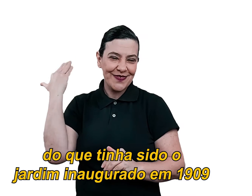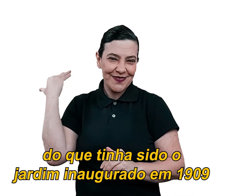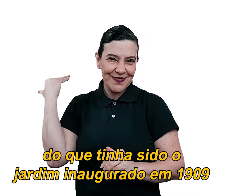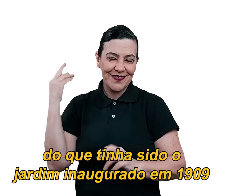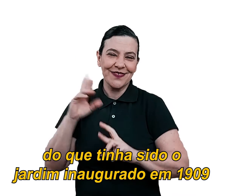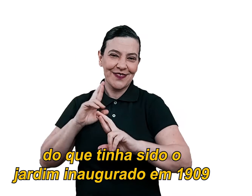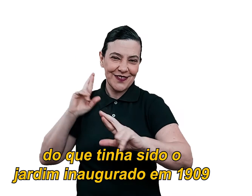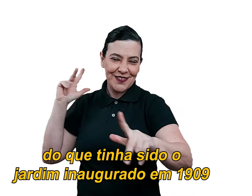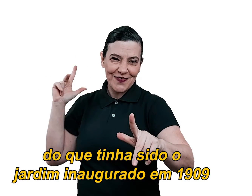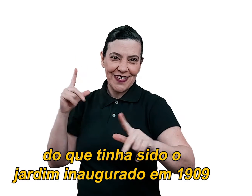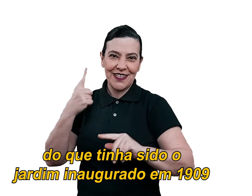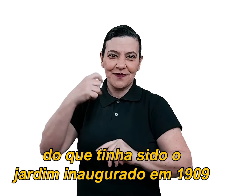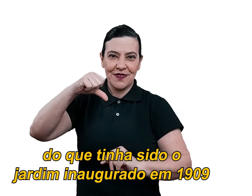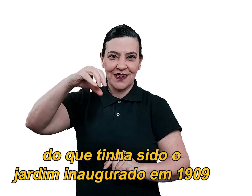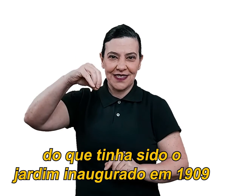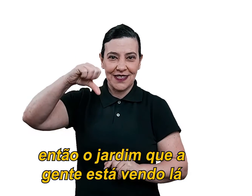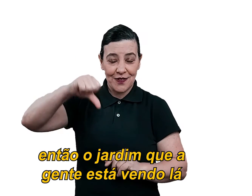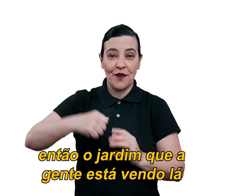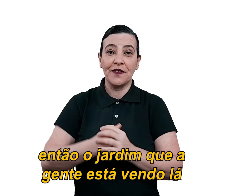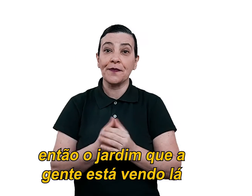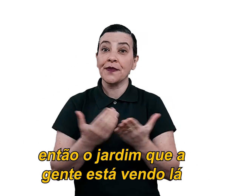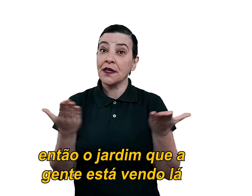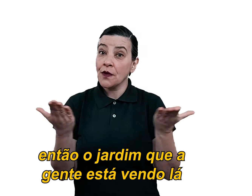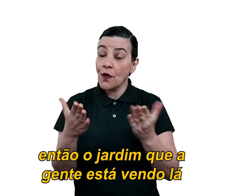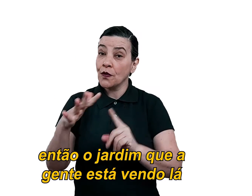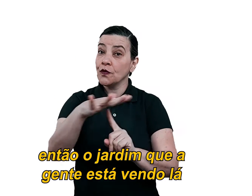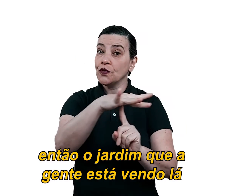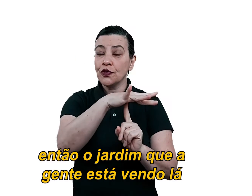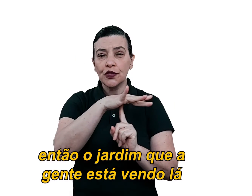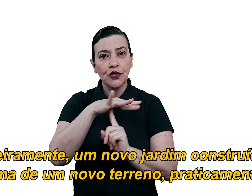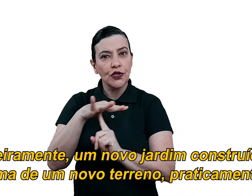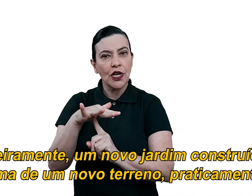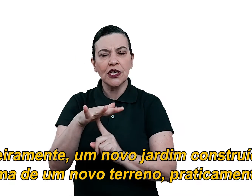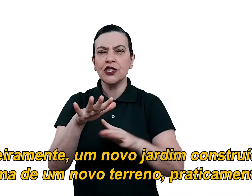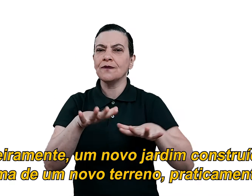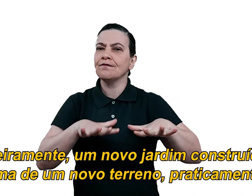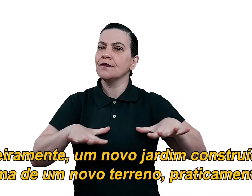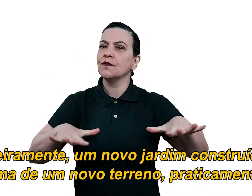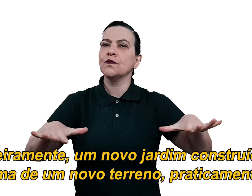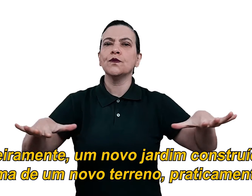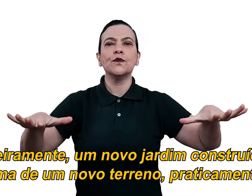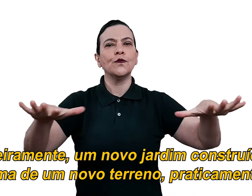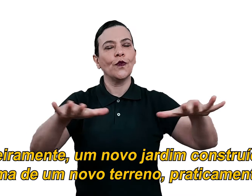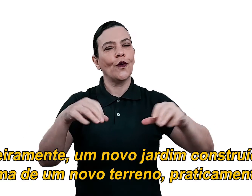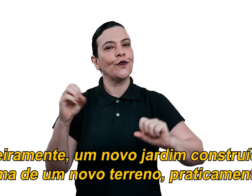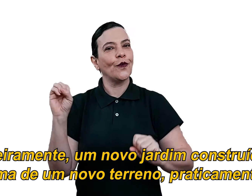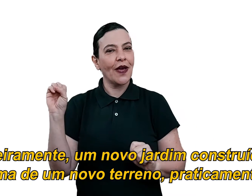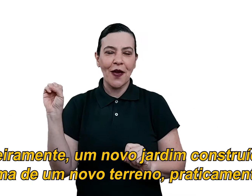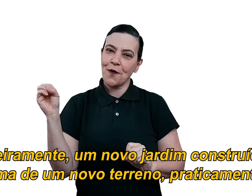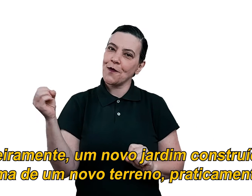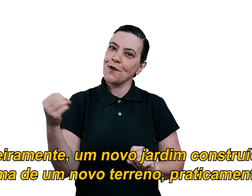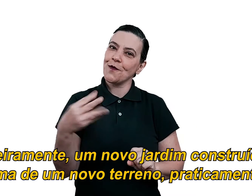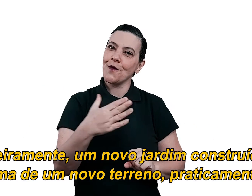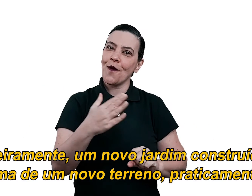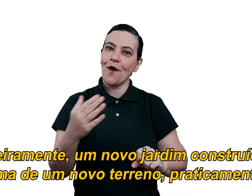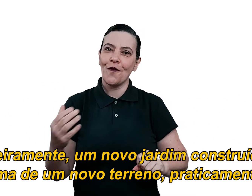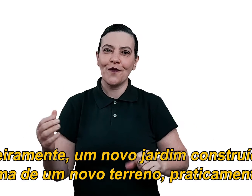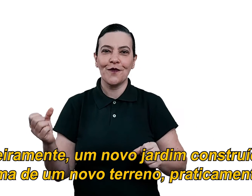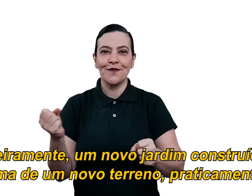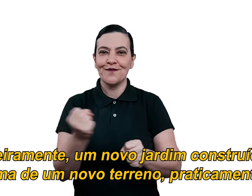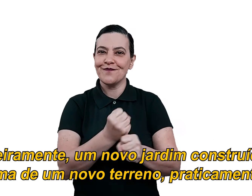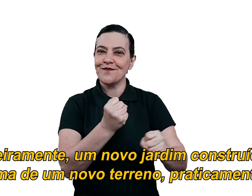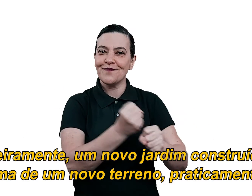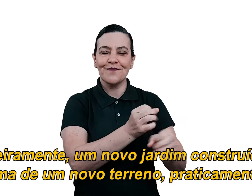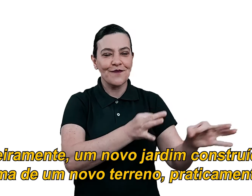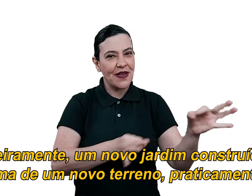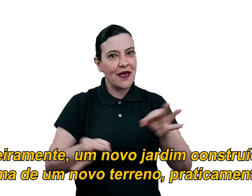sido o jardim inaugurado em 1909. Então, o jardim que a gente está vendo lá, ele é inteiramente um novo jardim construído em cima de um